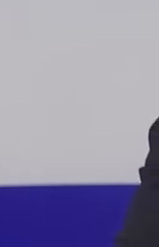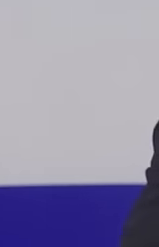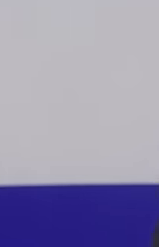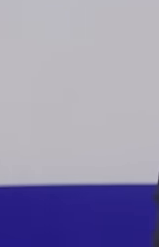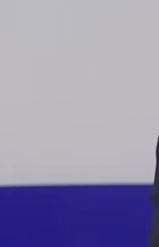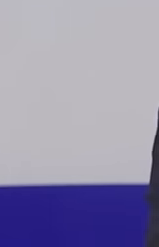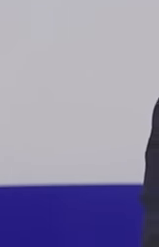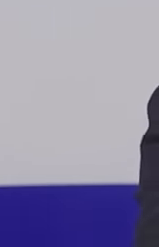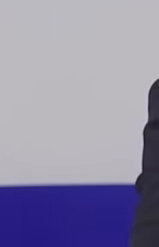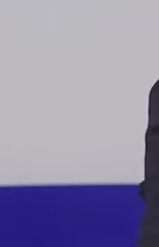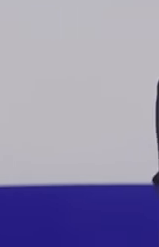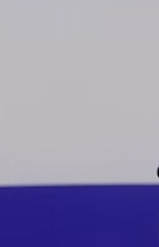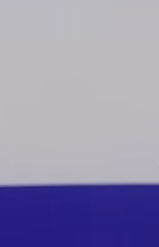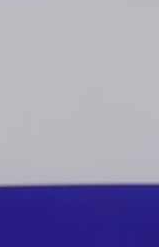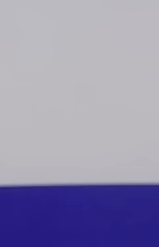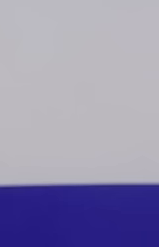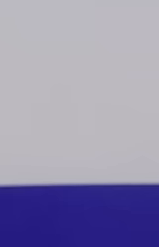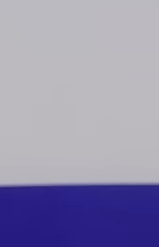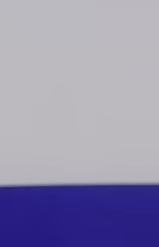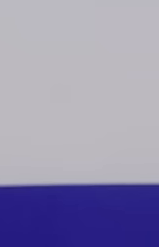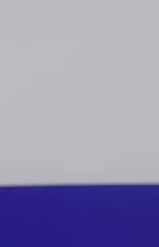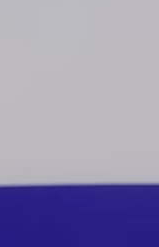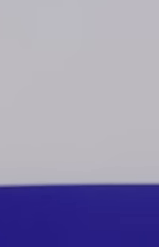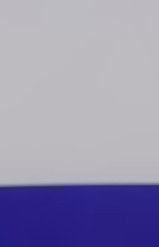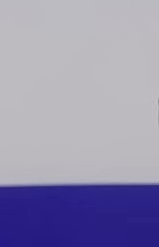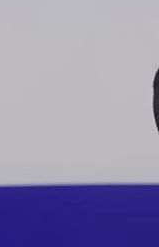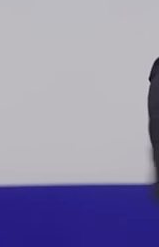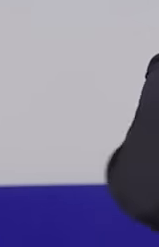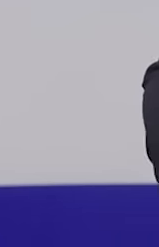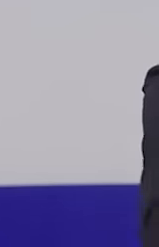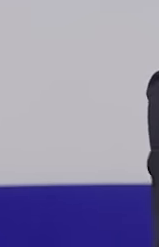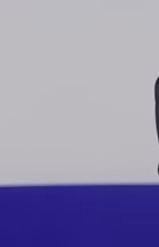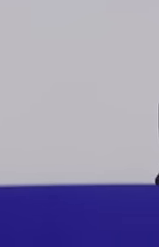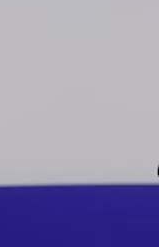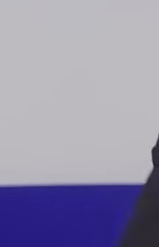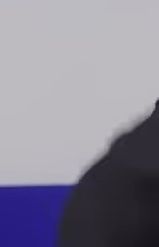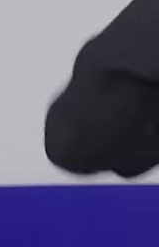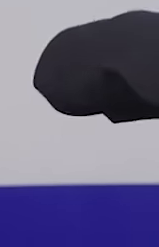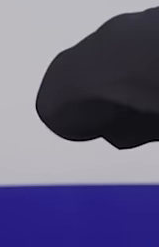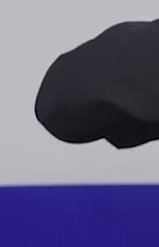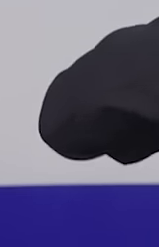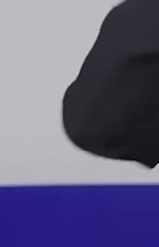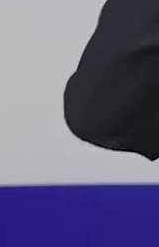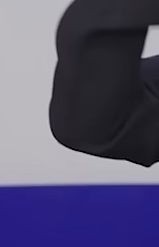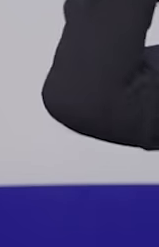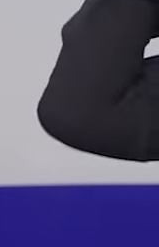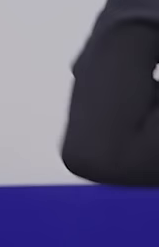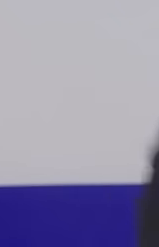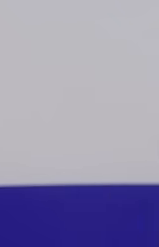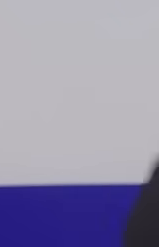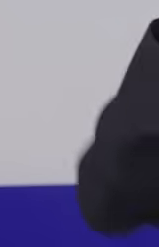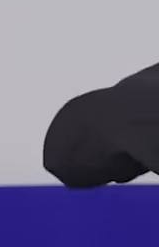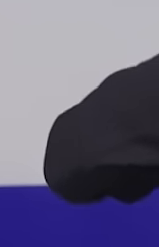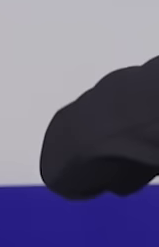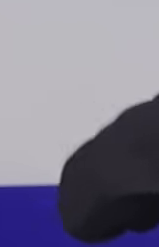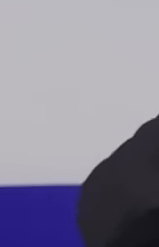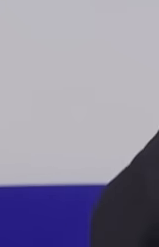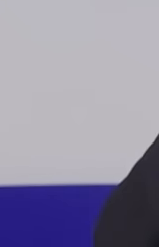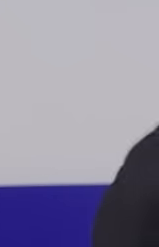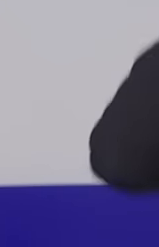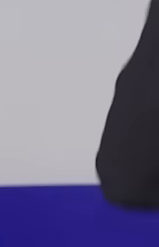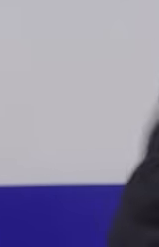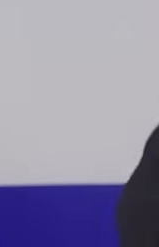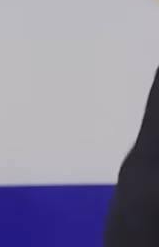있는데 우리 교육만 여전히 대량 생산 시대에 머물러서 수십 년 전 내용을